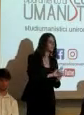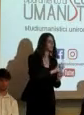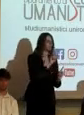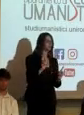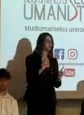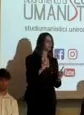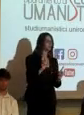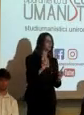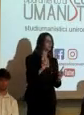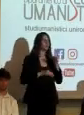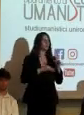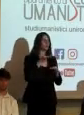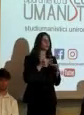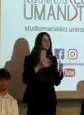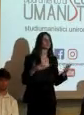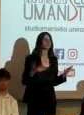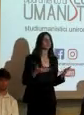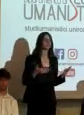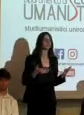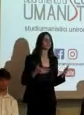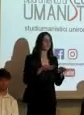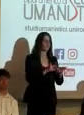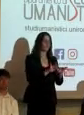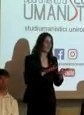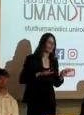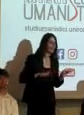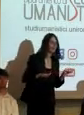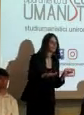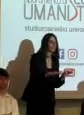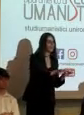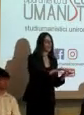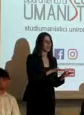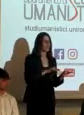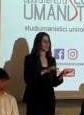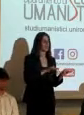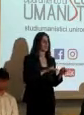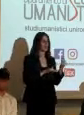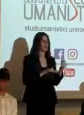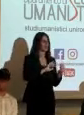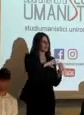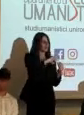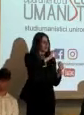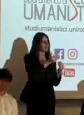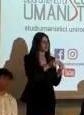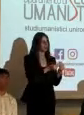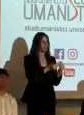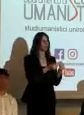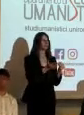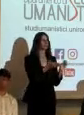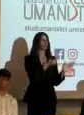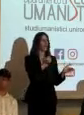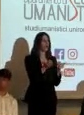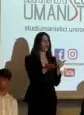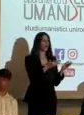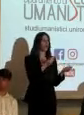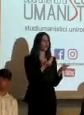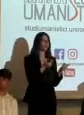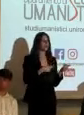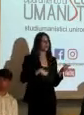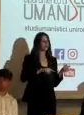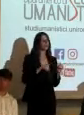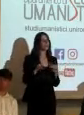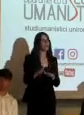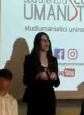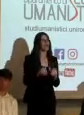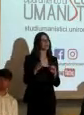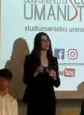mano la terra che copre questi oggetti e che noi archeologi attraverso gli scavi proprio cerchiamo di